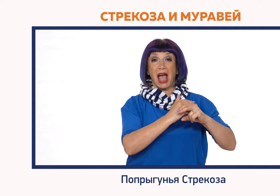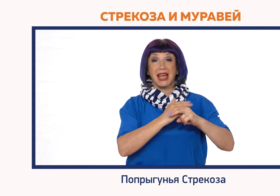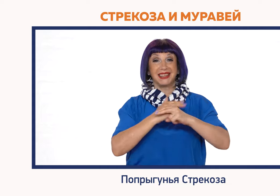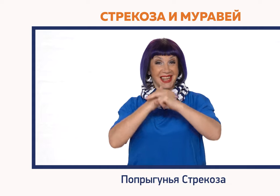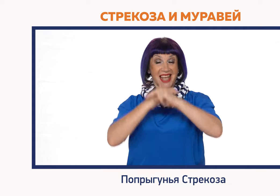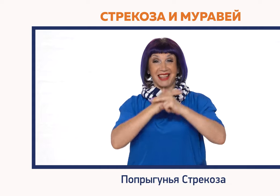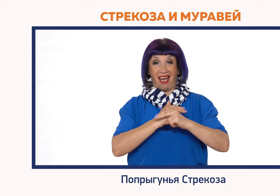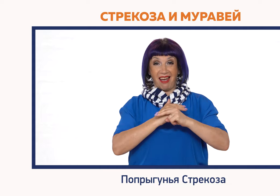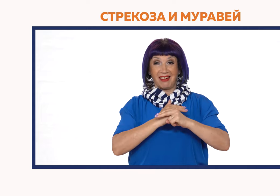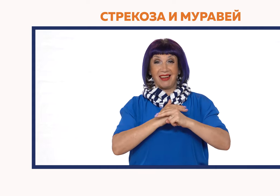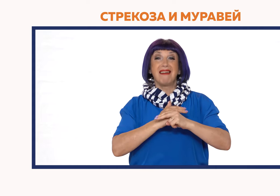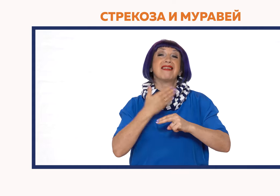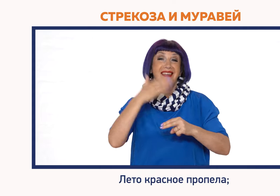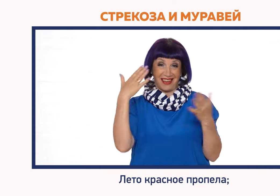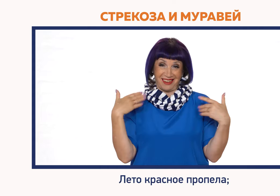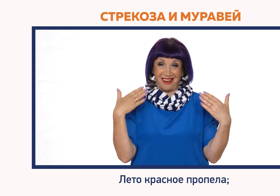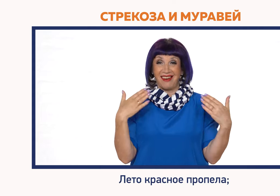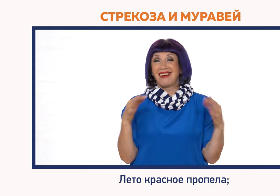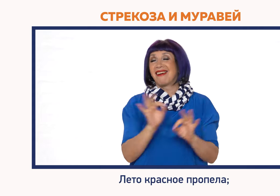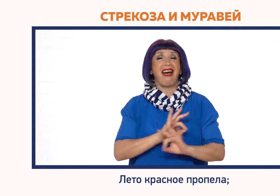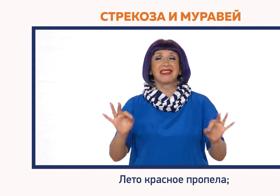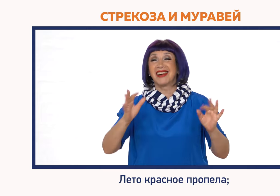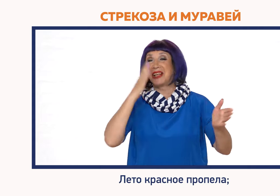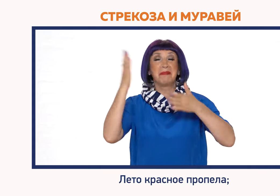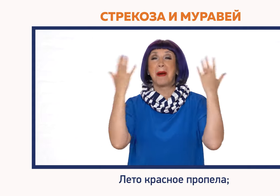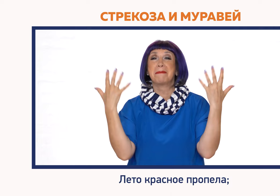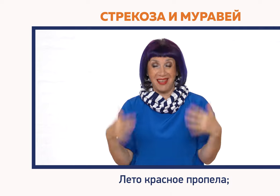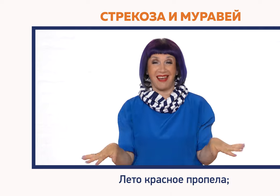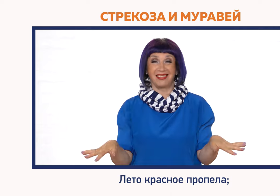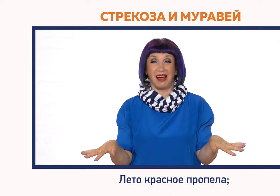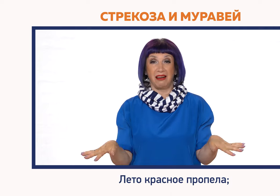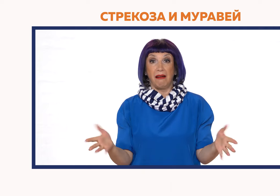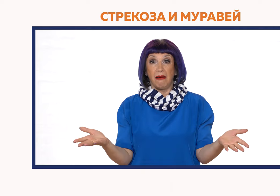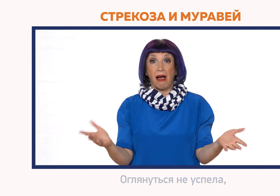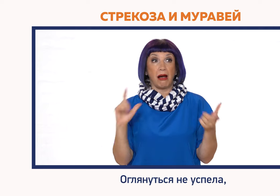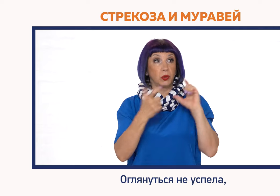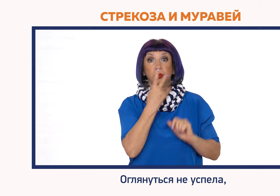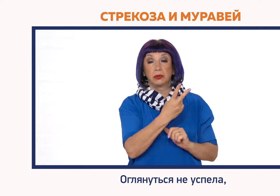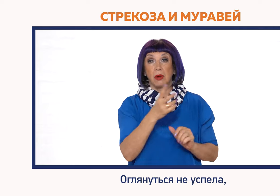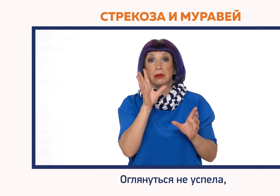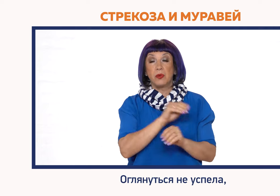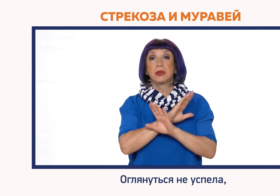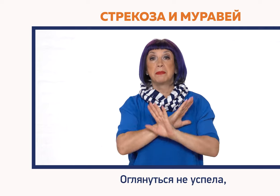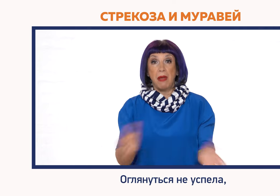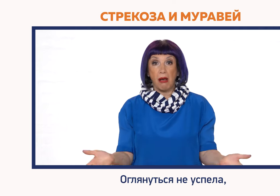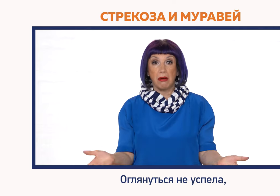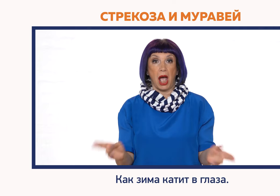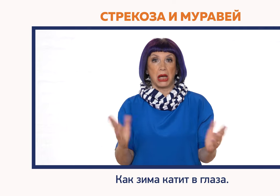Попрыгунья, стрекоза, лето красное пропела. Оглянуться не успела,